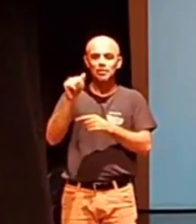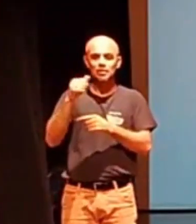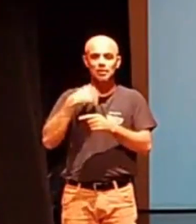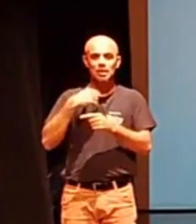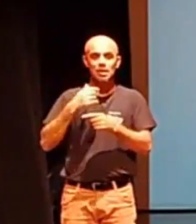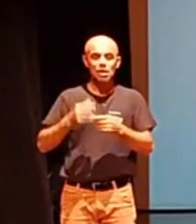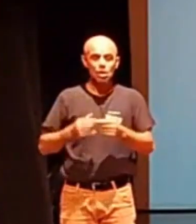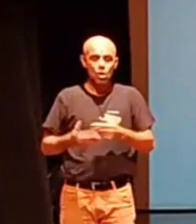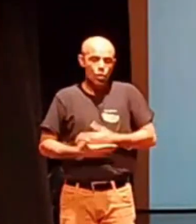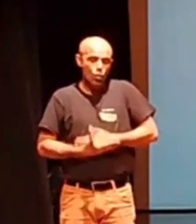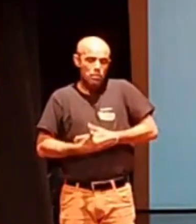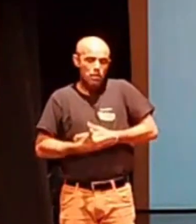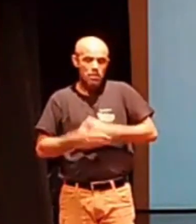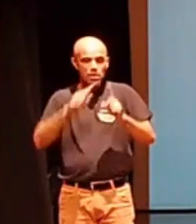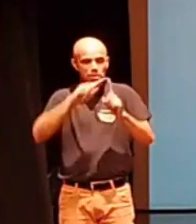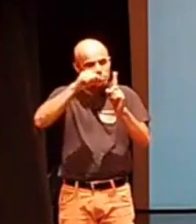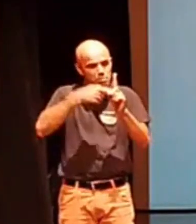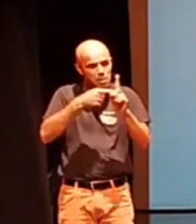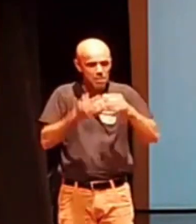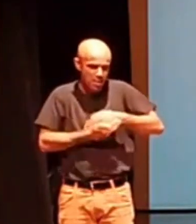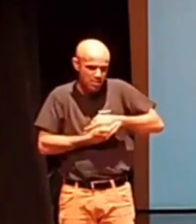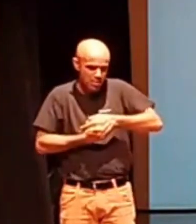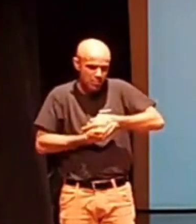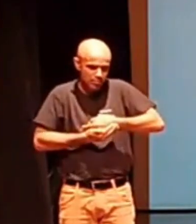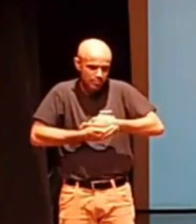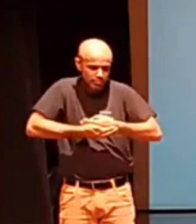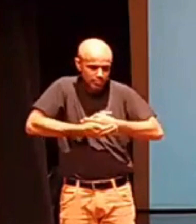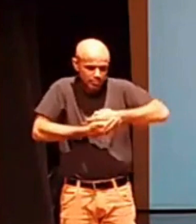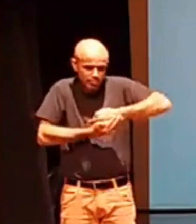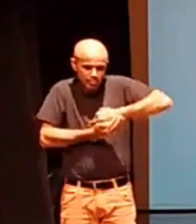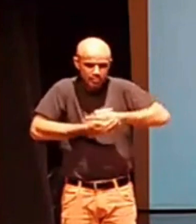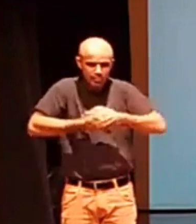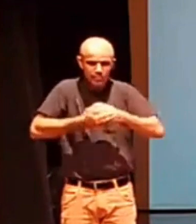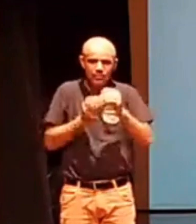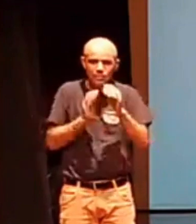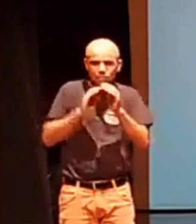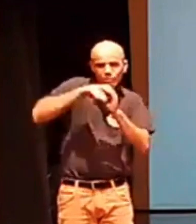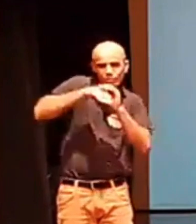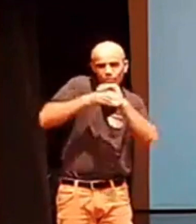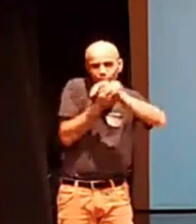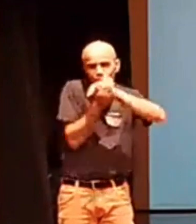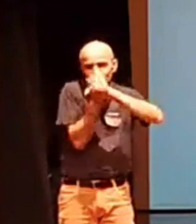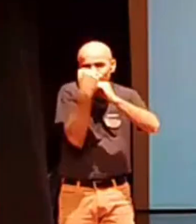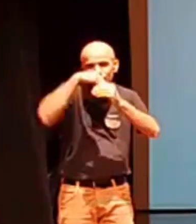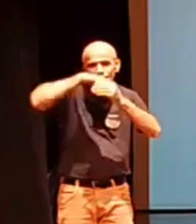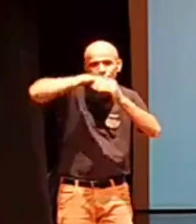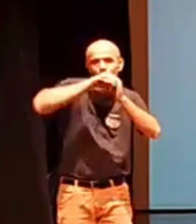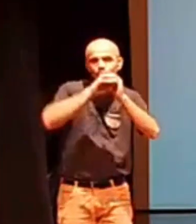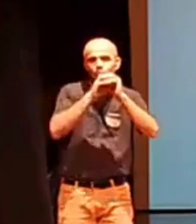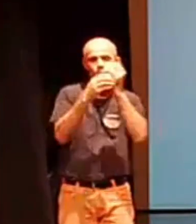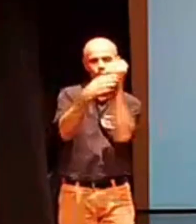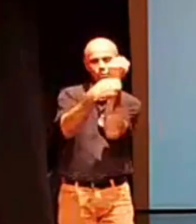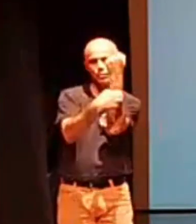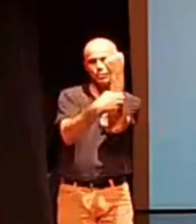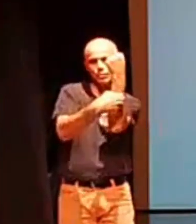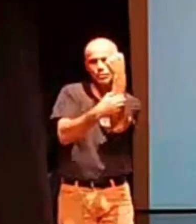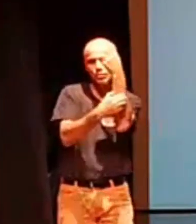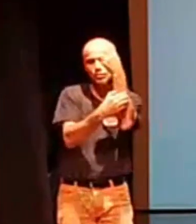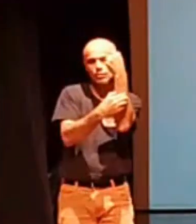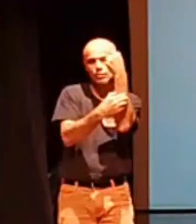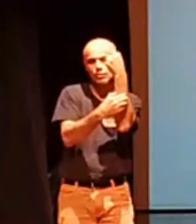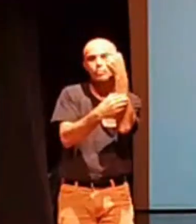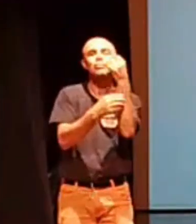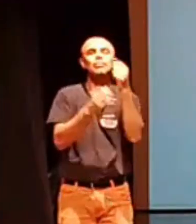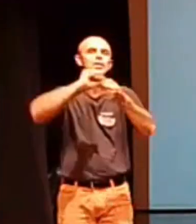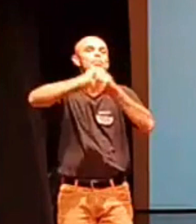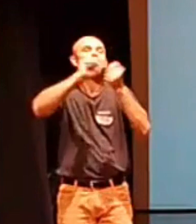vai se adaptando, né, e vai encontrando os espaços, e essas curvas também vão ficando um pouco mais